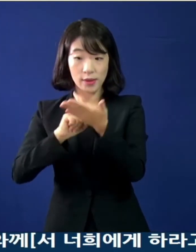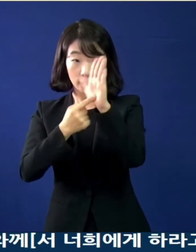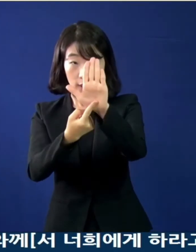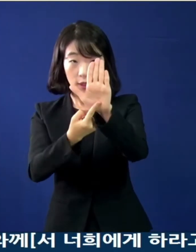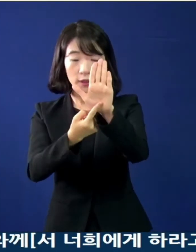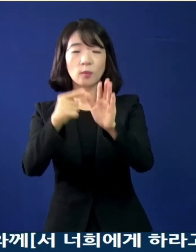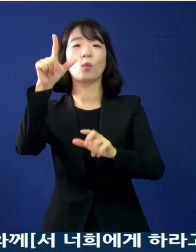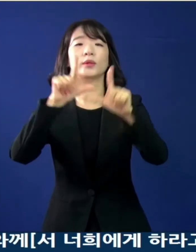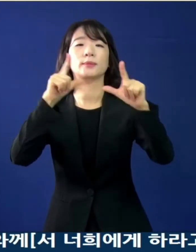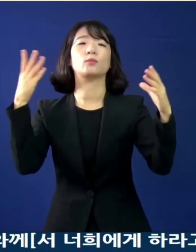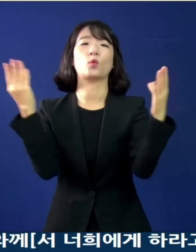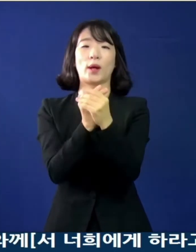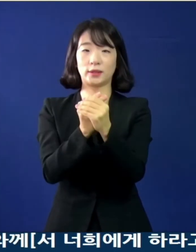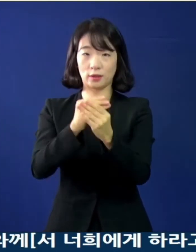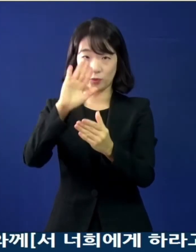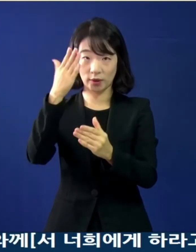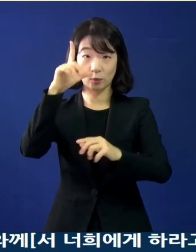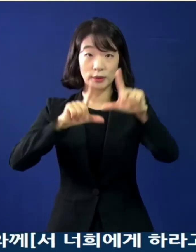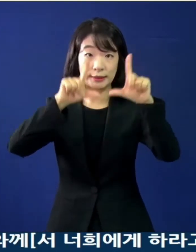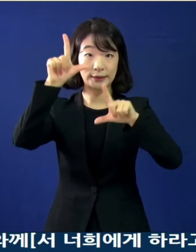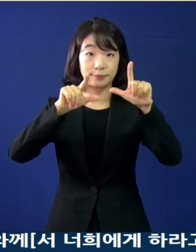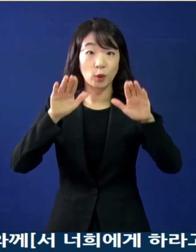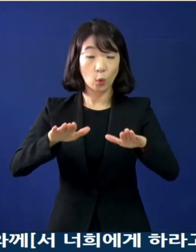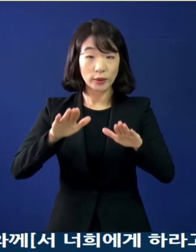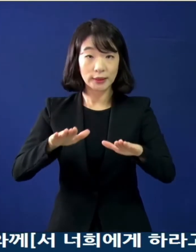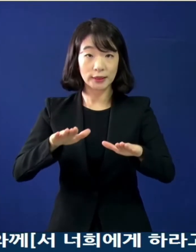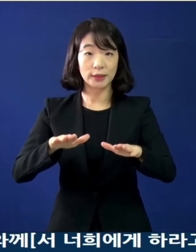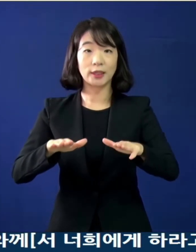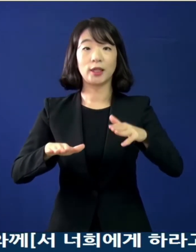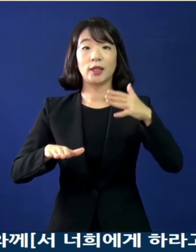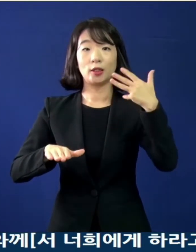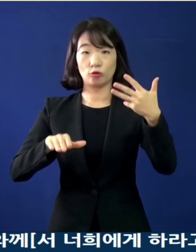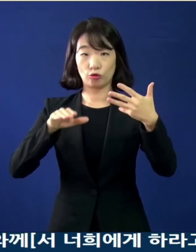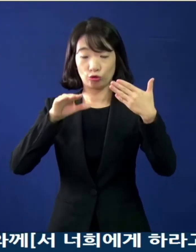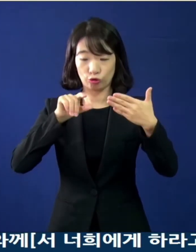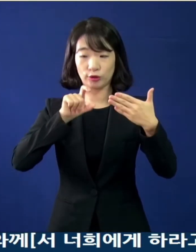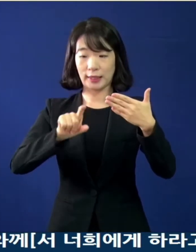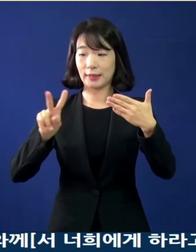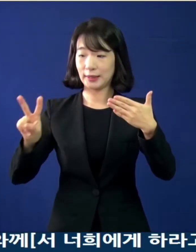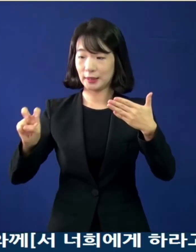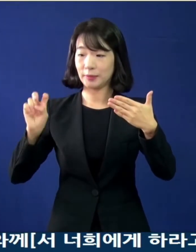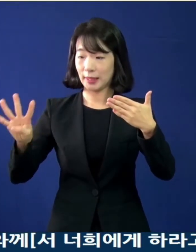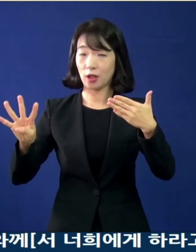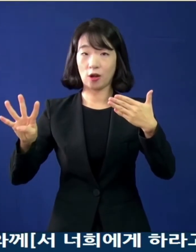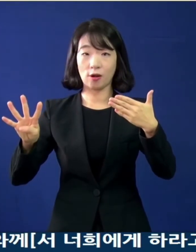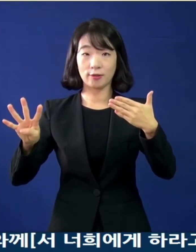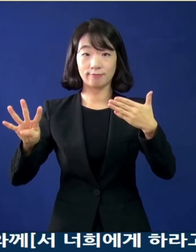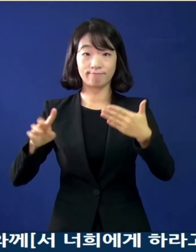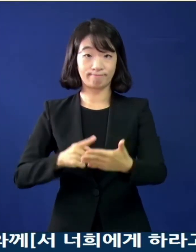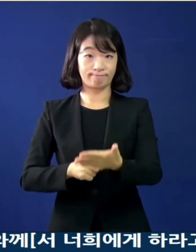완성되는 9장 22, 23, 24절 오늘 본문은 그 대목이 되는 거죠. 자, 먼저